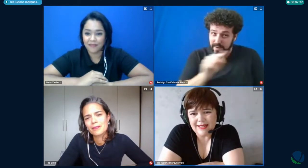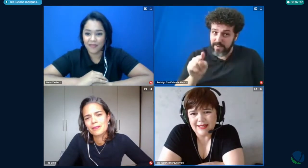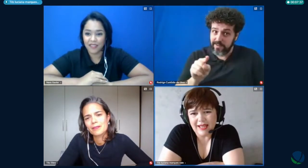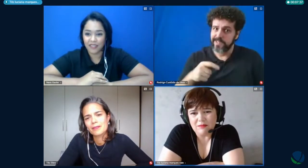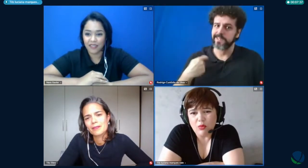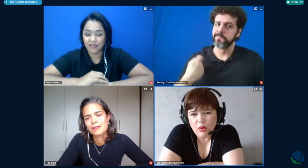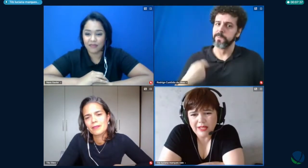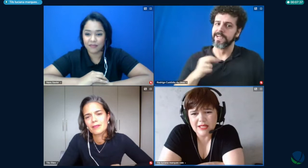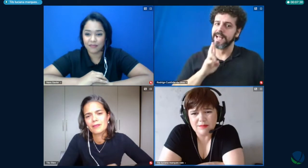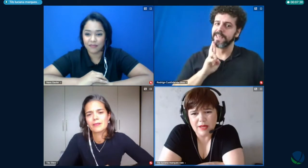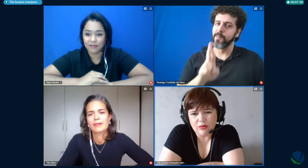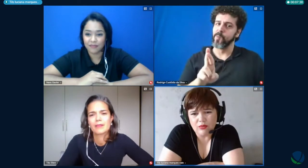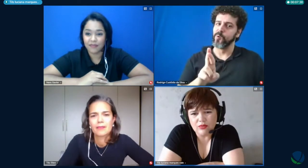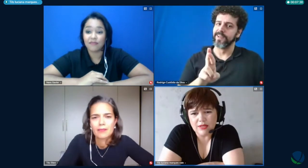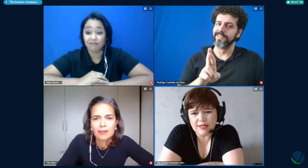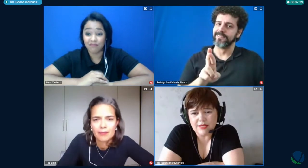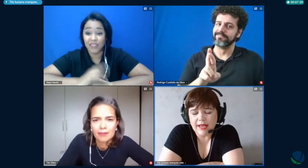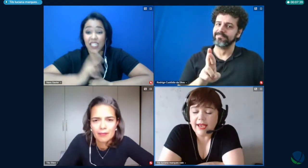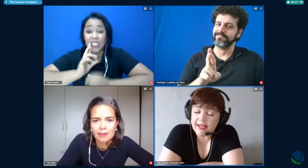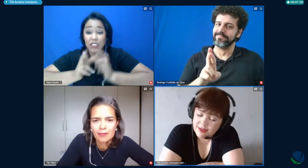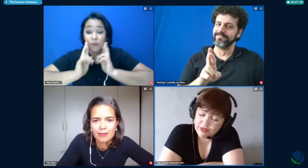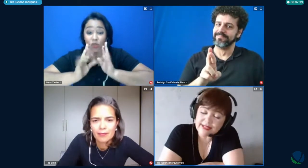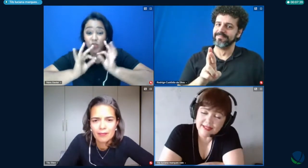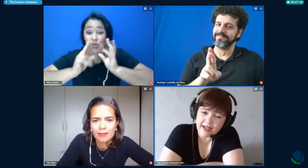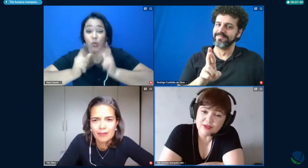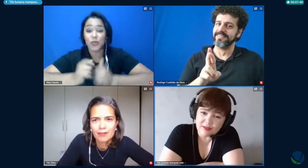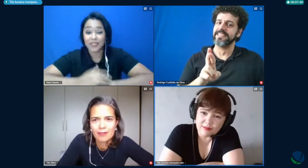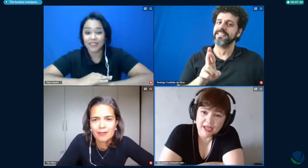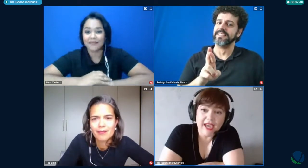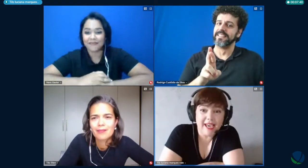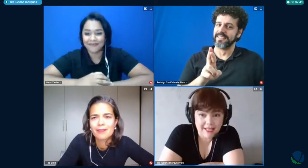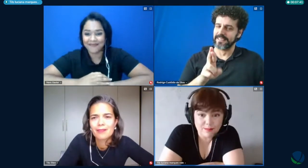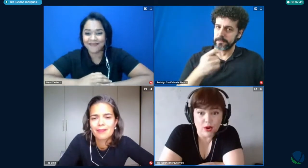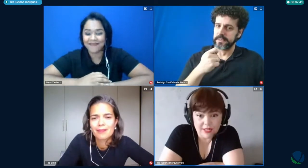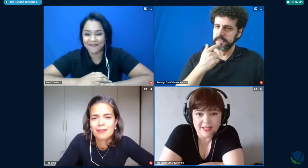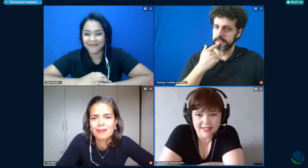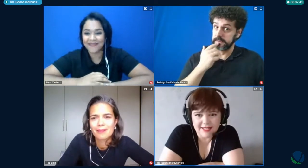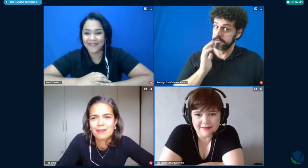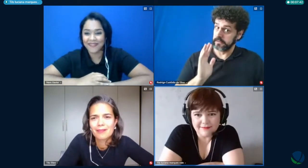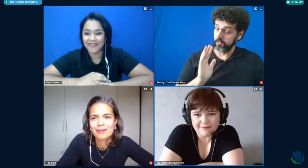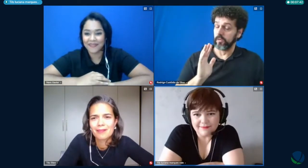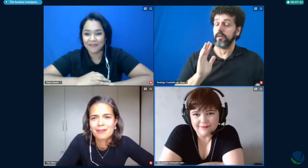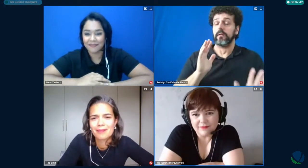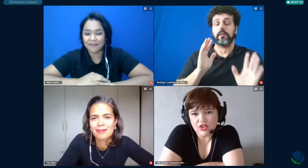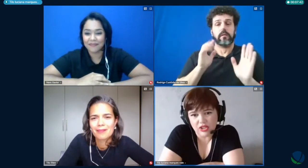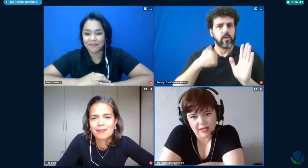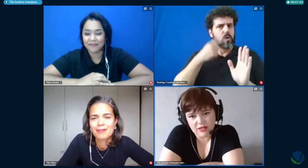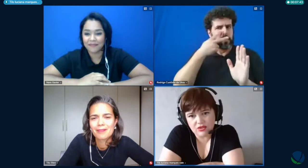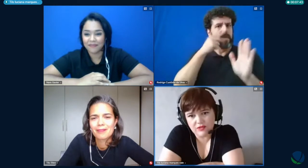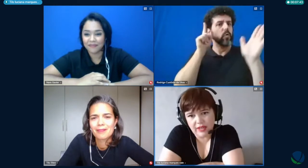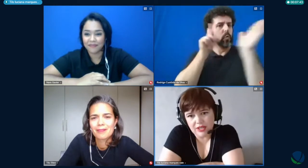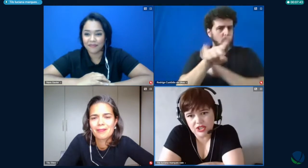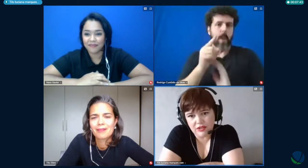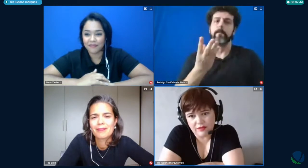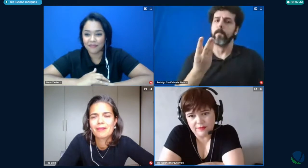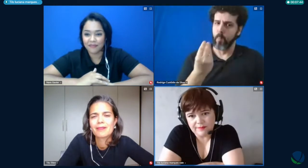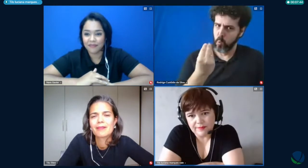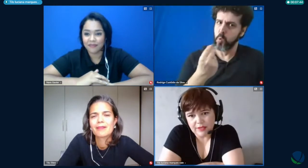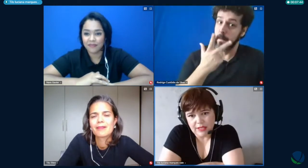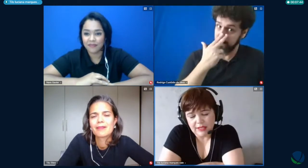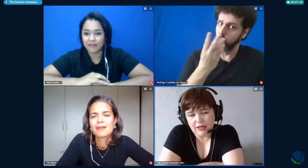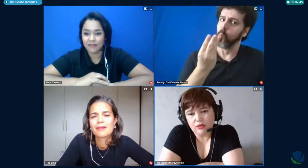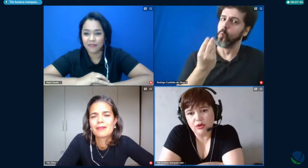e que se tem muitas perguntas, são necessárias também respostas, já na